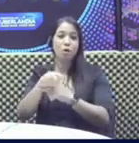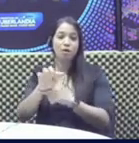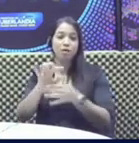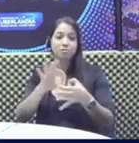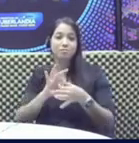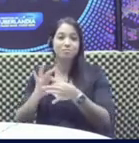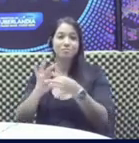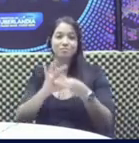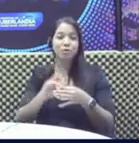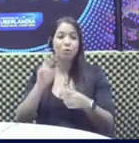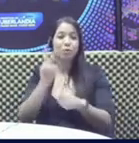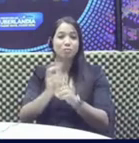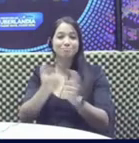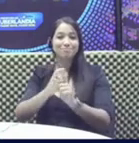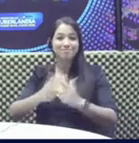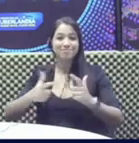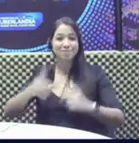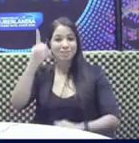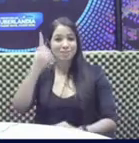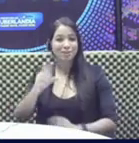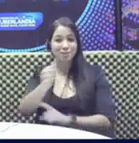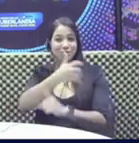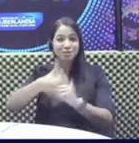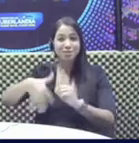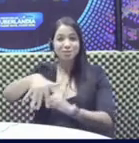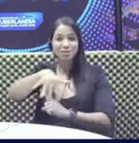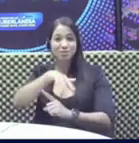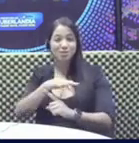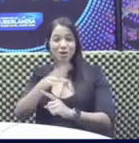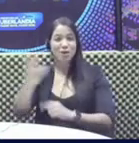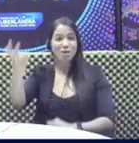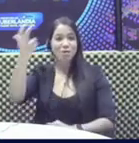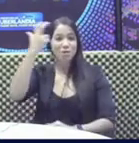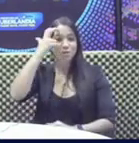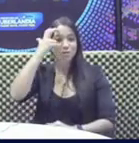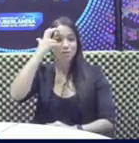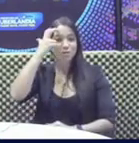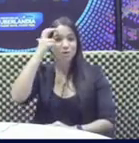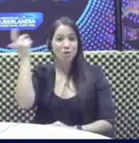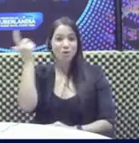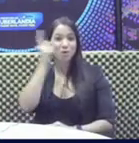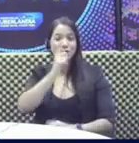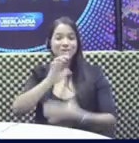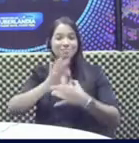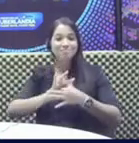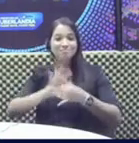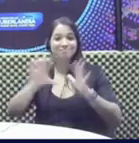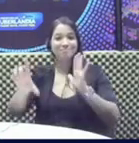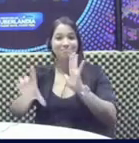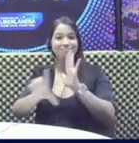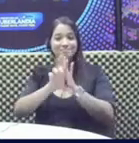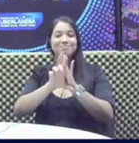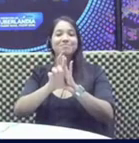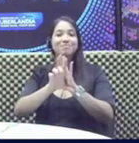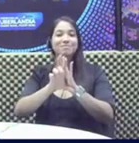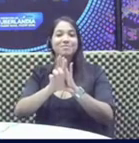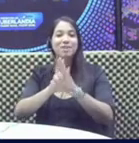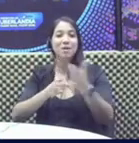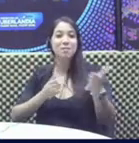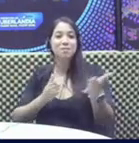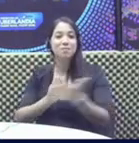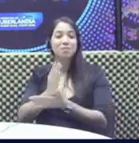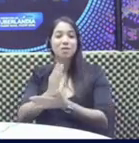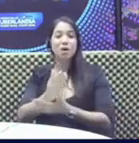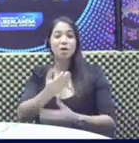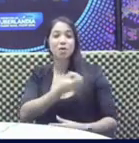ligada à defesa e ampliação de direitos sociais e à cultura, obteve autorização legislativa após aprovação da Lei